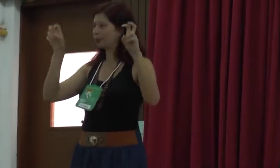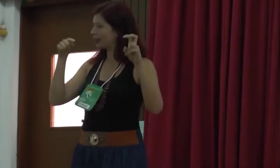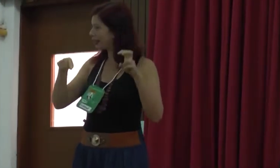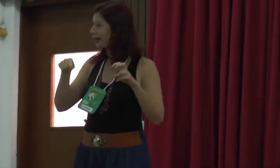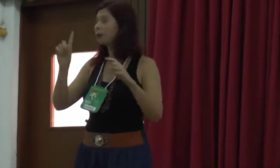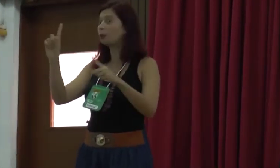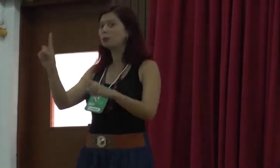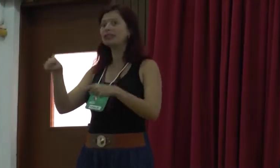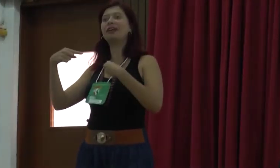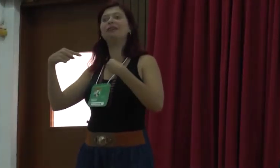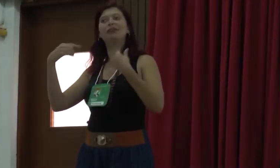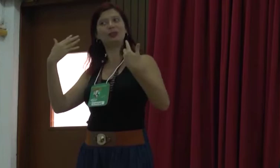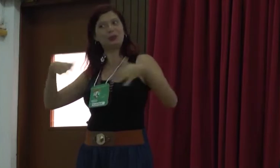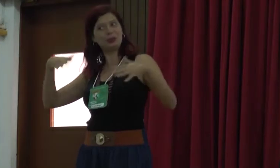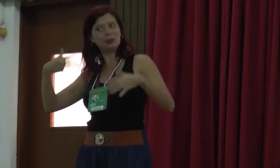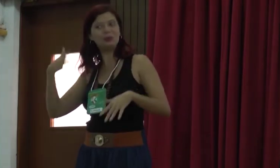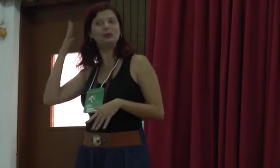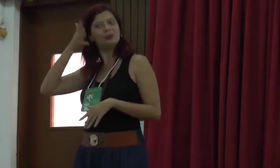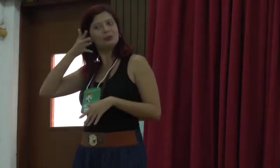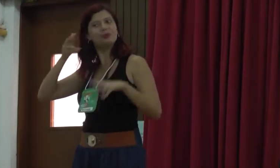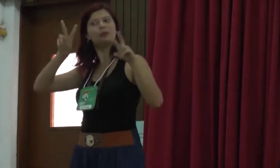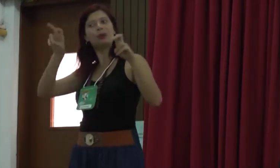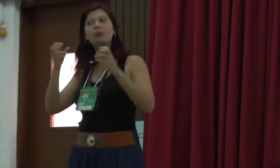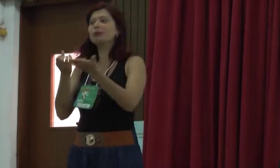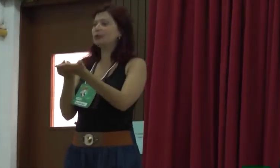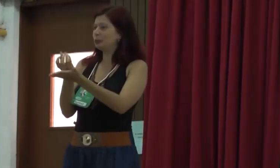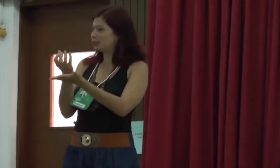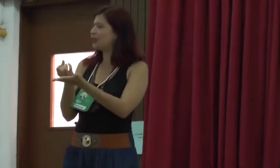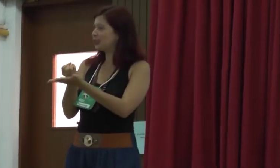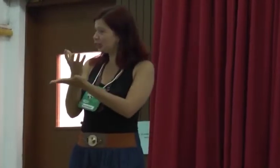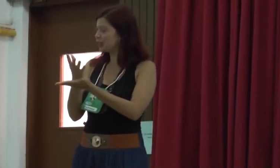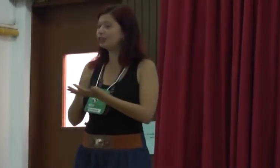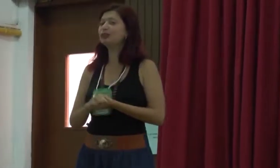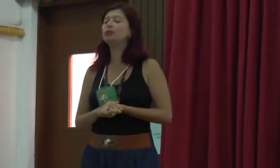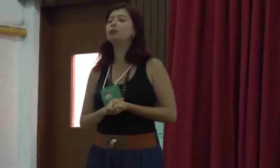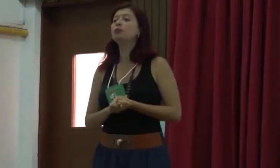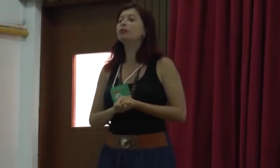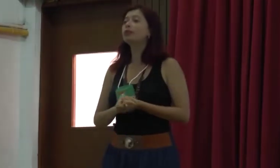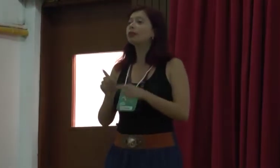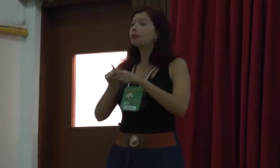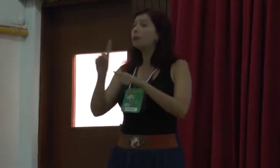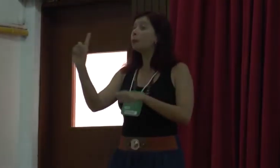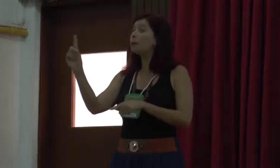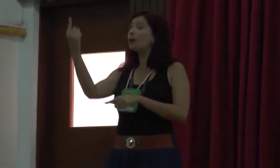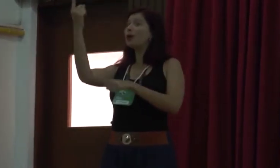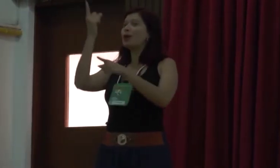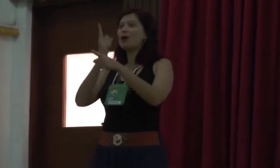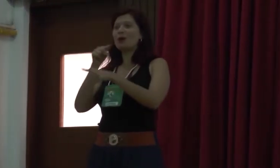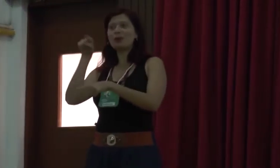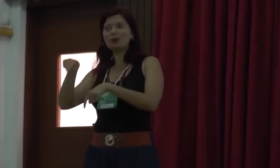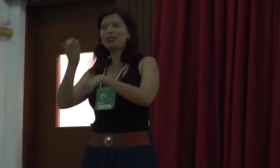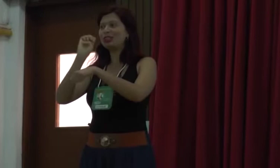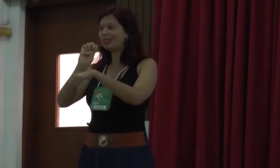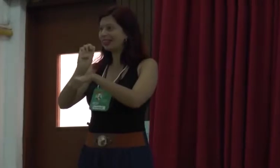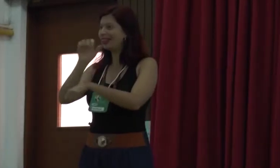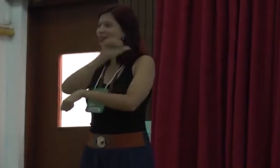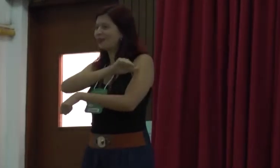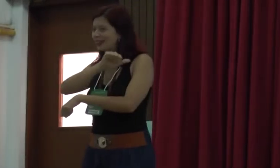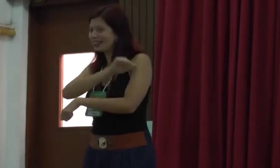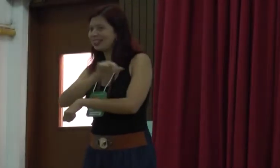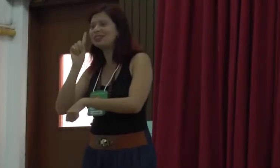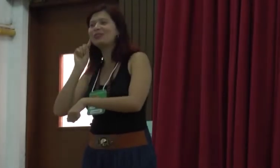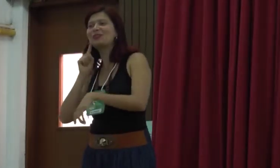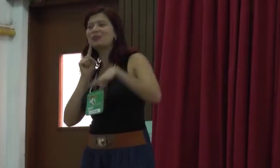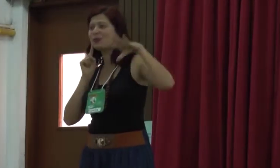nesse encontro, trabalhando esse tema, é um desafio muito grande para mim, falar da doutrina espírita. Esse é